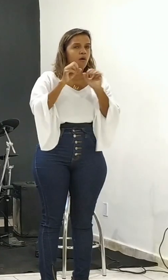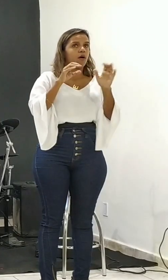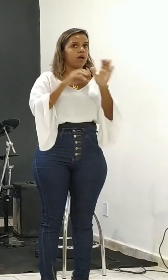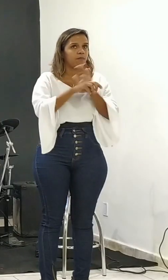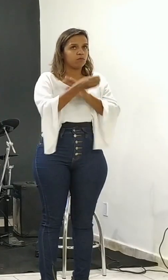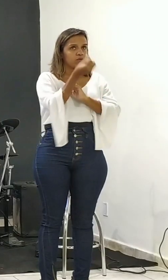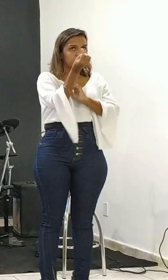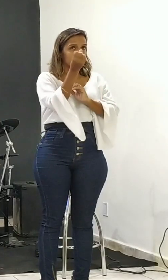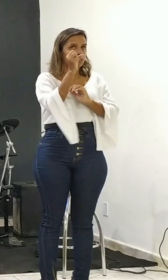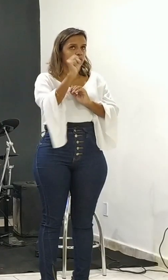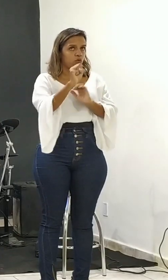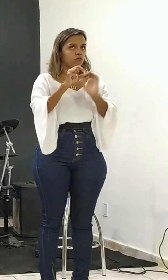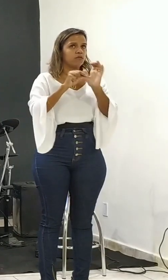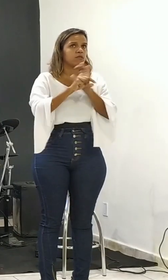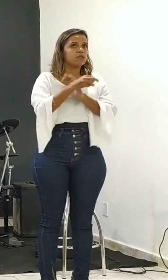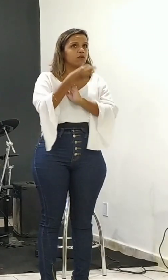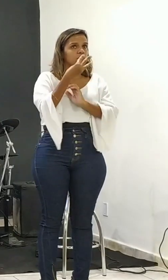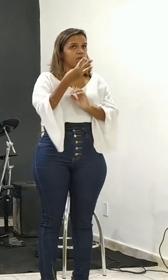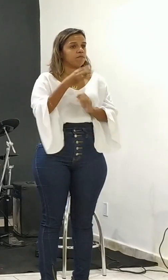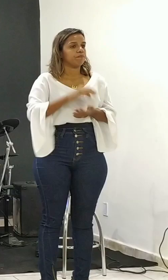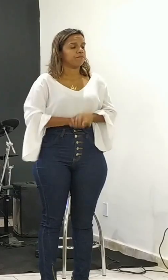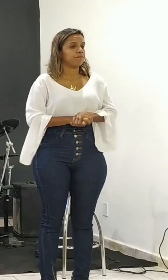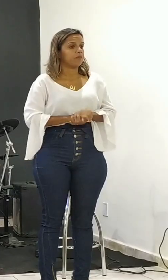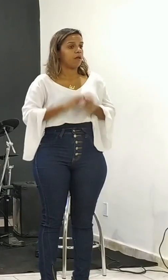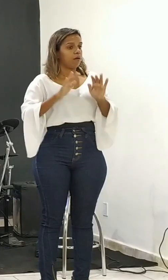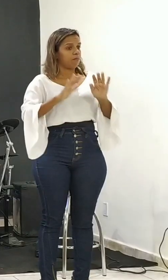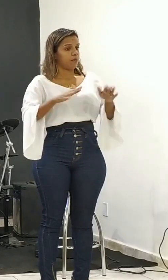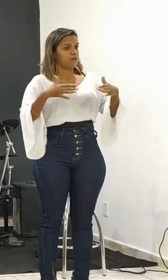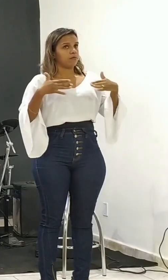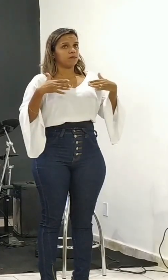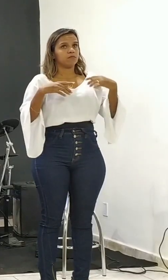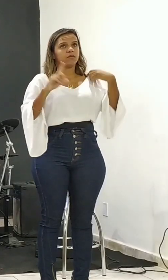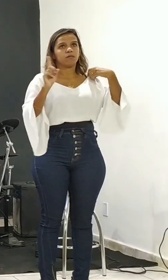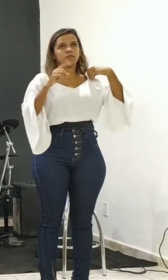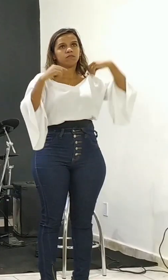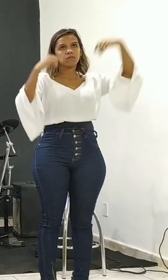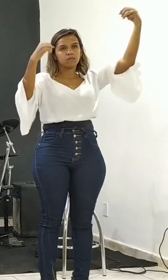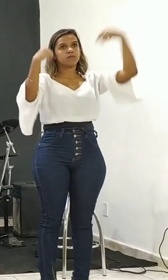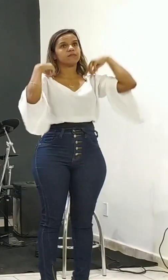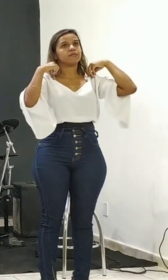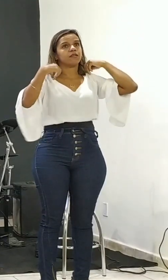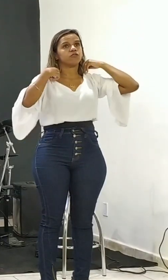68:6. Mas alegrem-se os justos. Não.